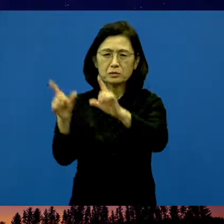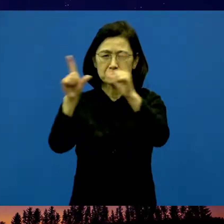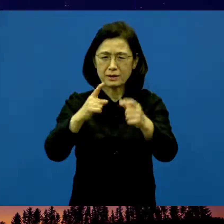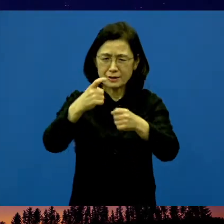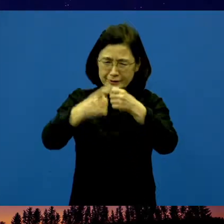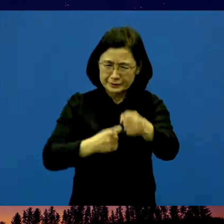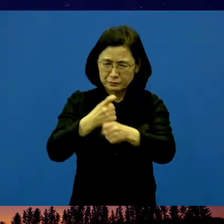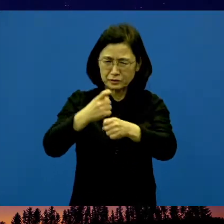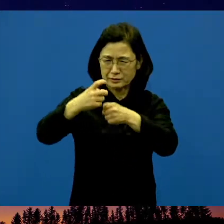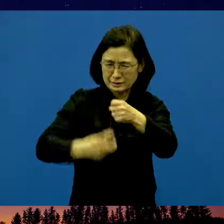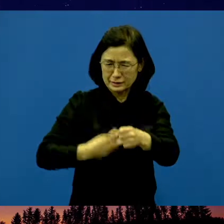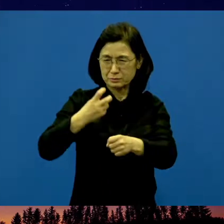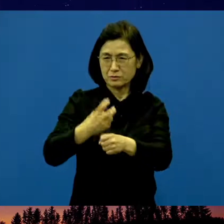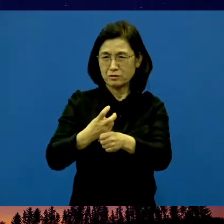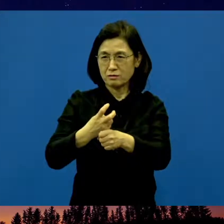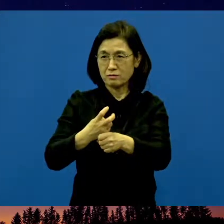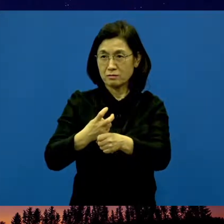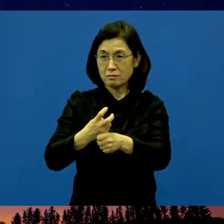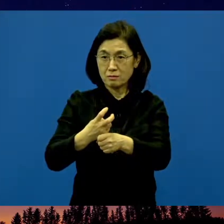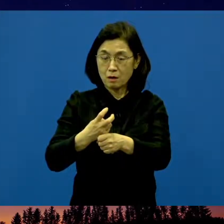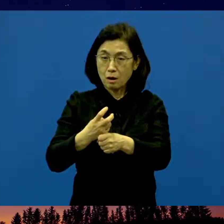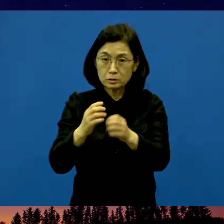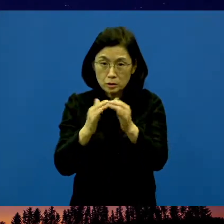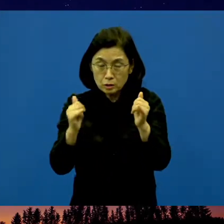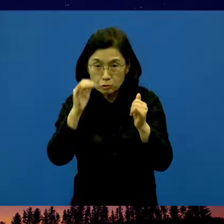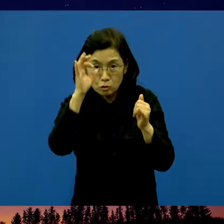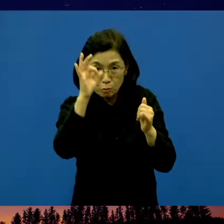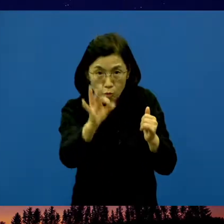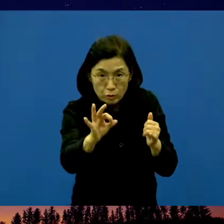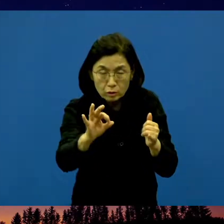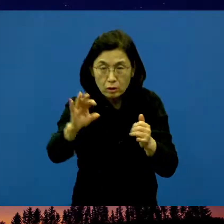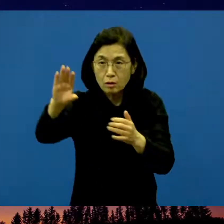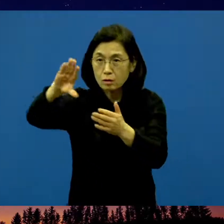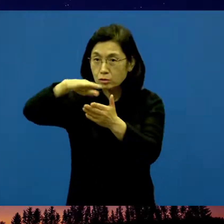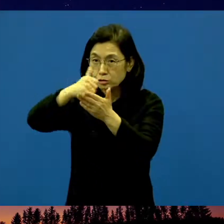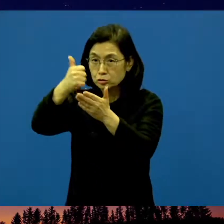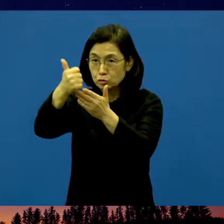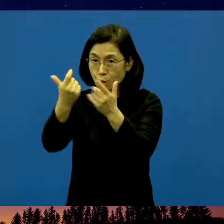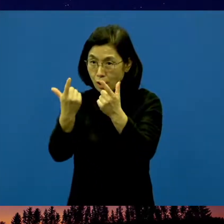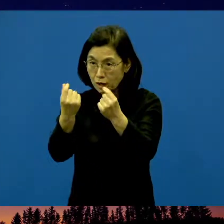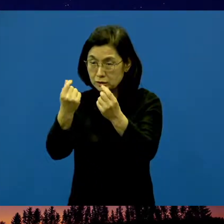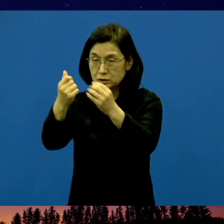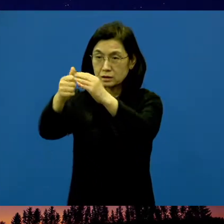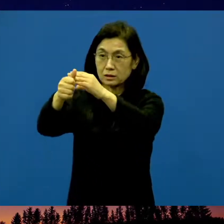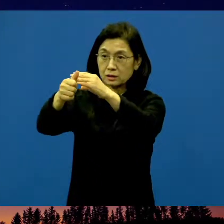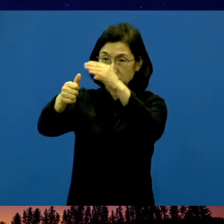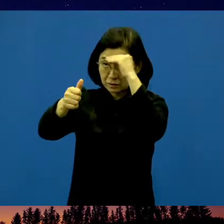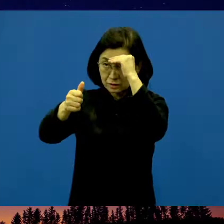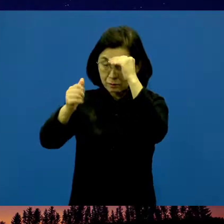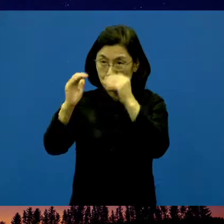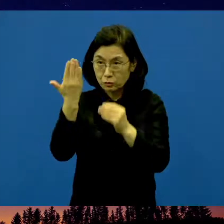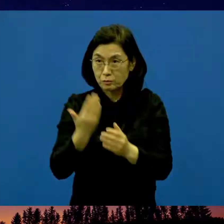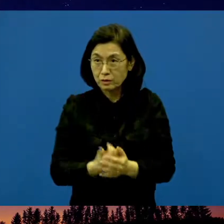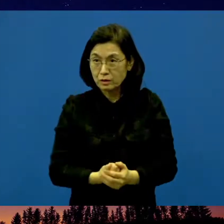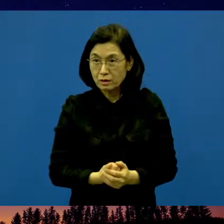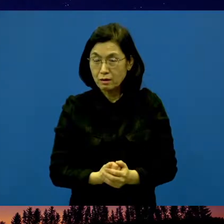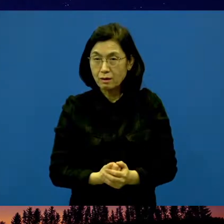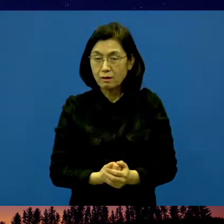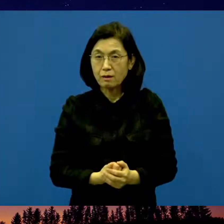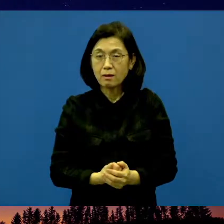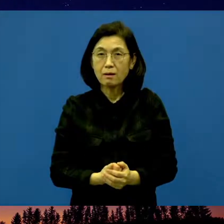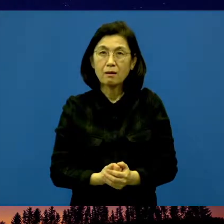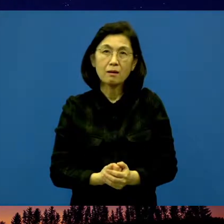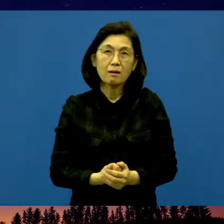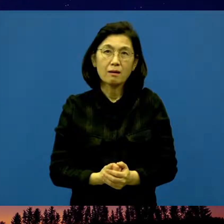했다, 여러분, 그것이 하나의 관록으로만 남아있는 것이 아니고 그 10년 믿음만큼 어느